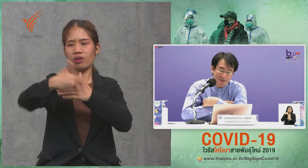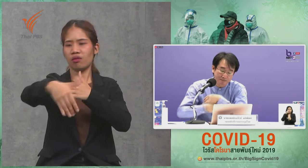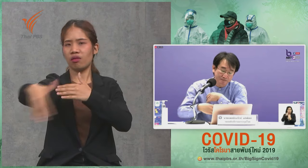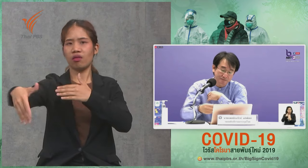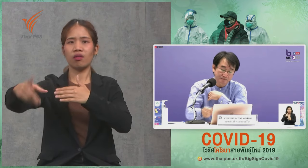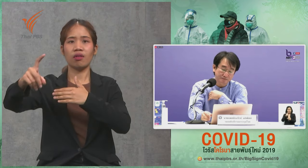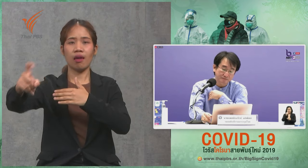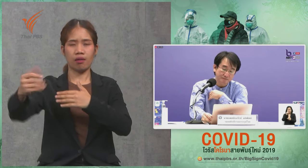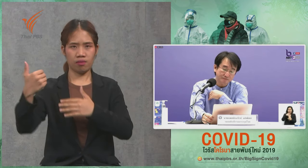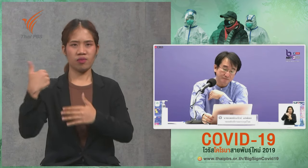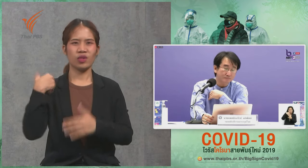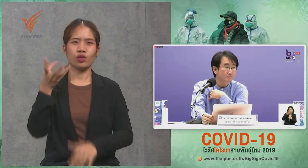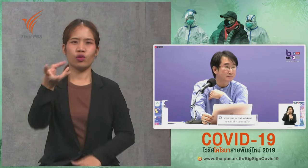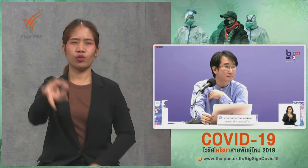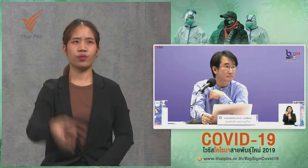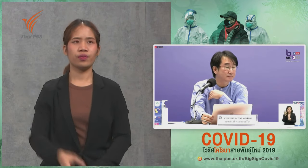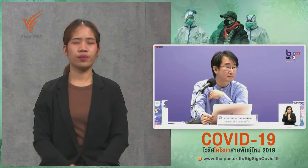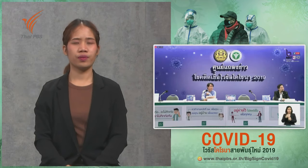ากนะครับ